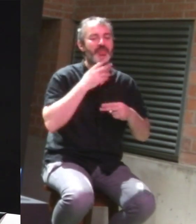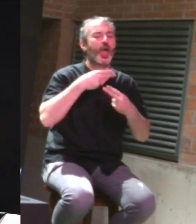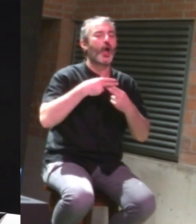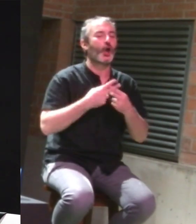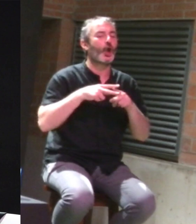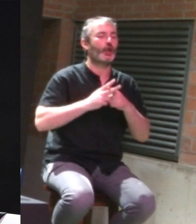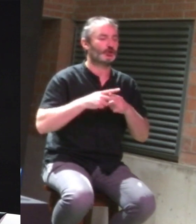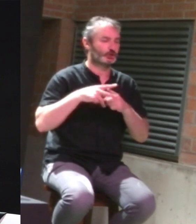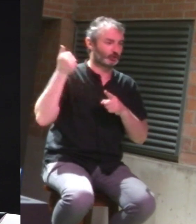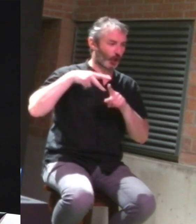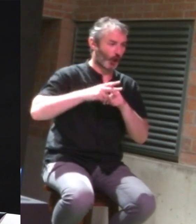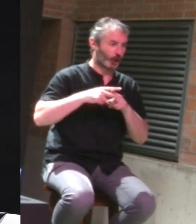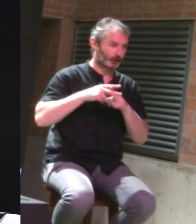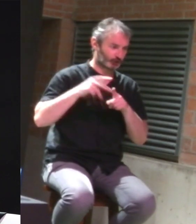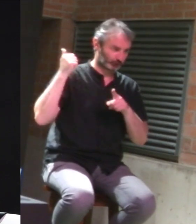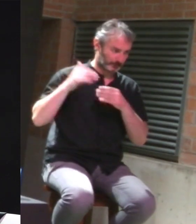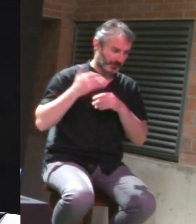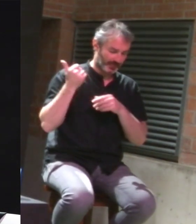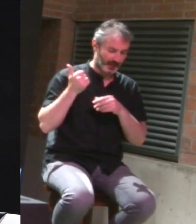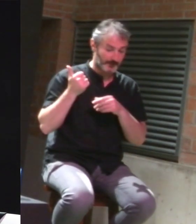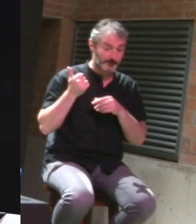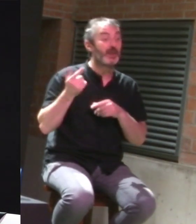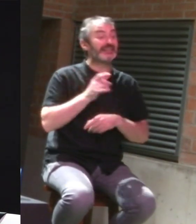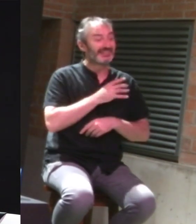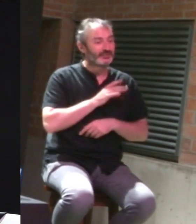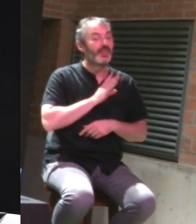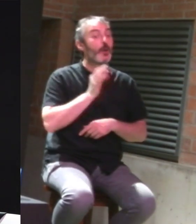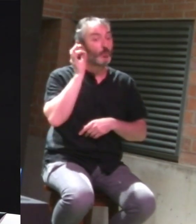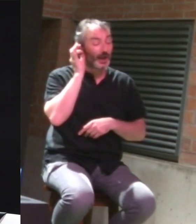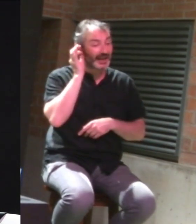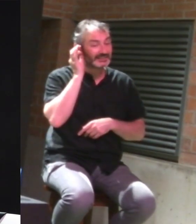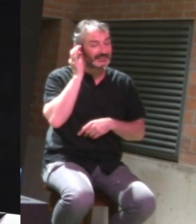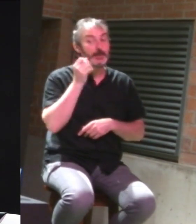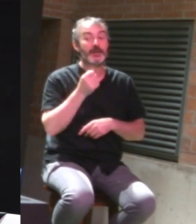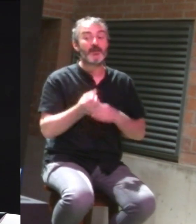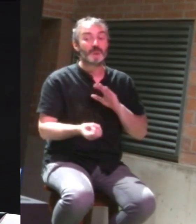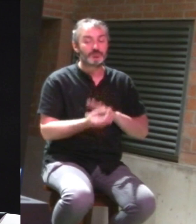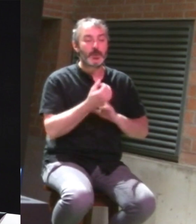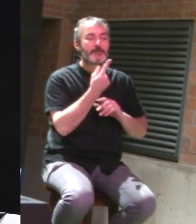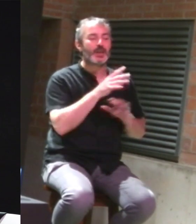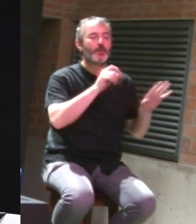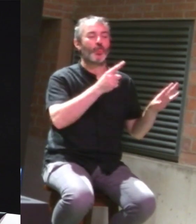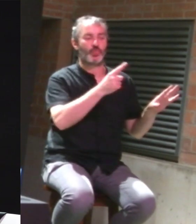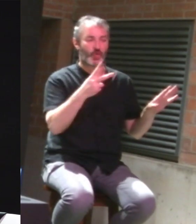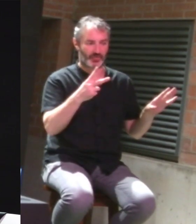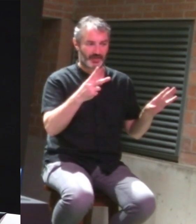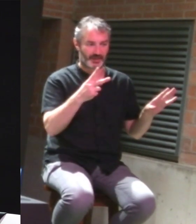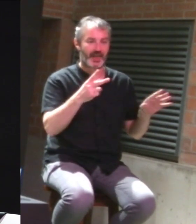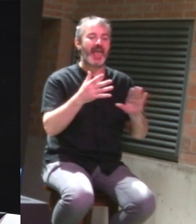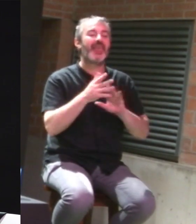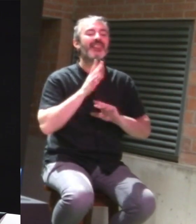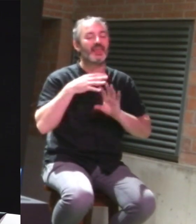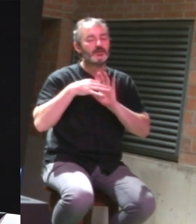i teníem ja el CLOT, que teníem un sindicat de dones que havia estat format el 1912, d'abril, i del Ram